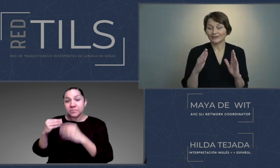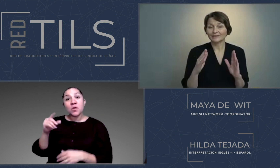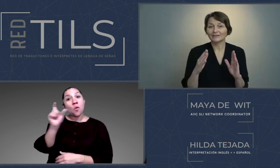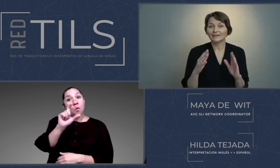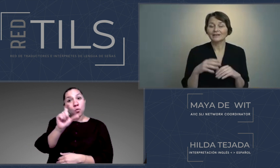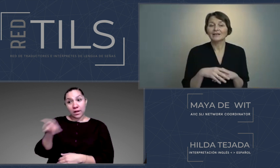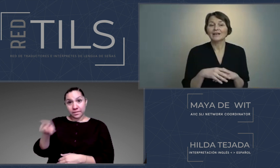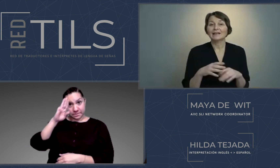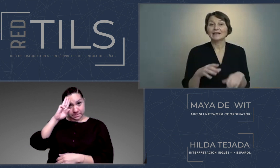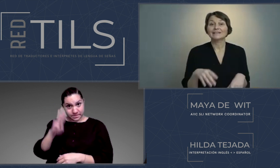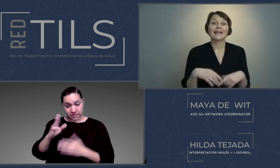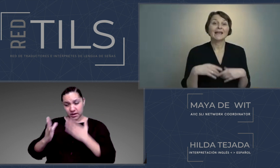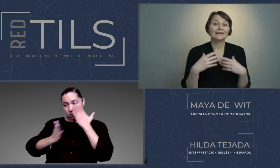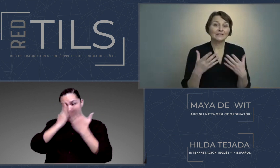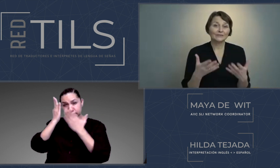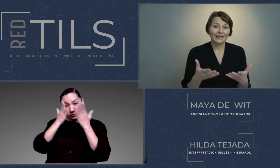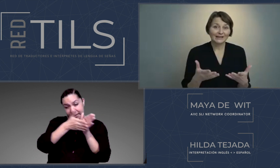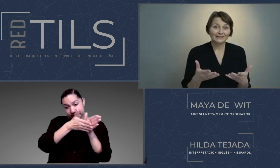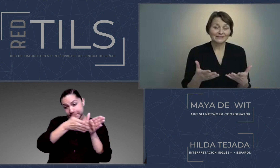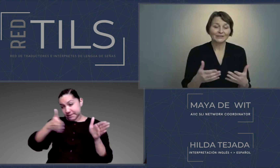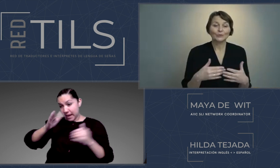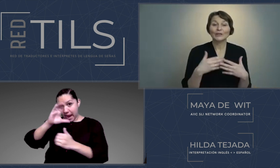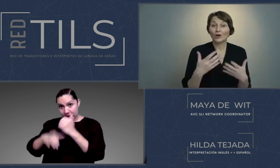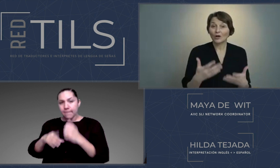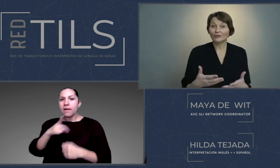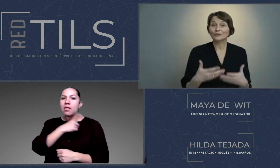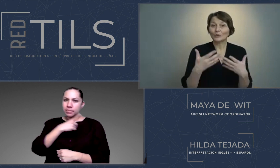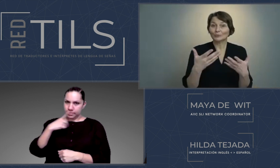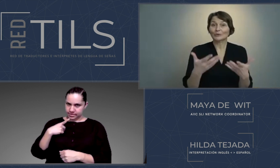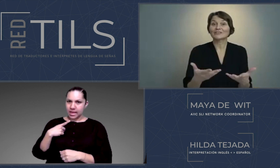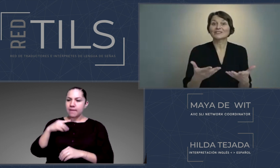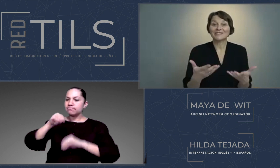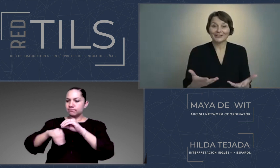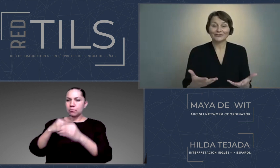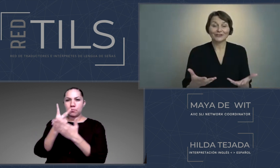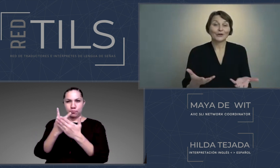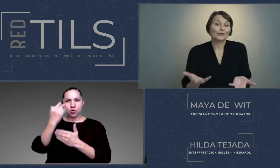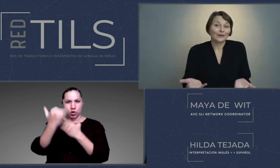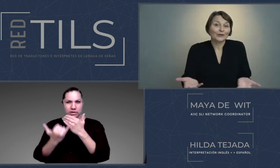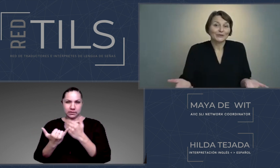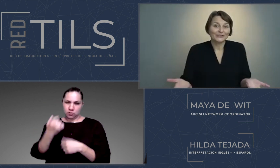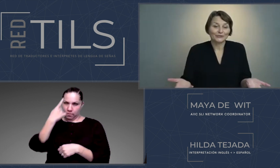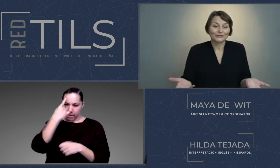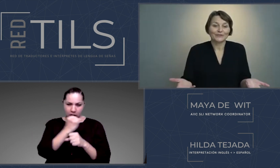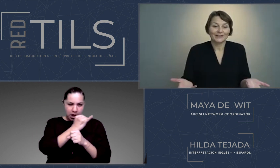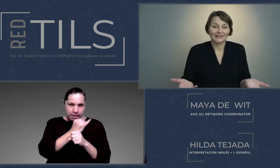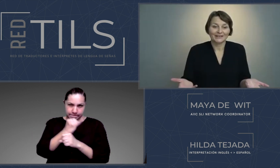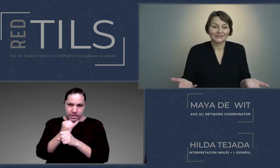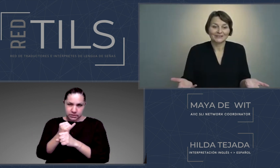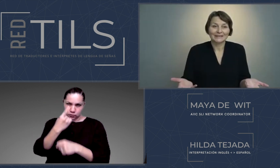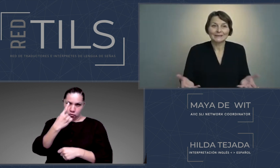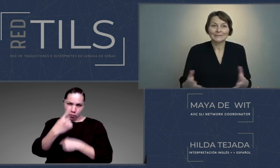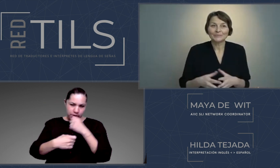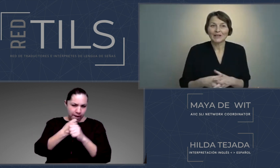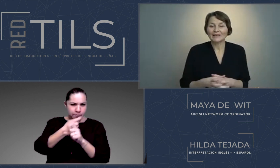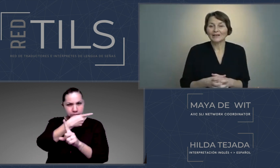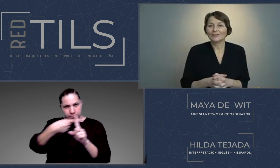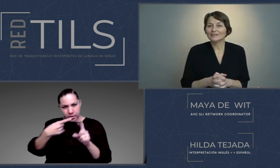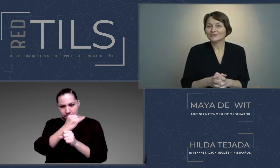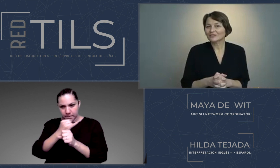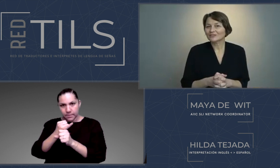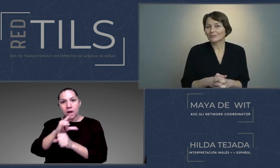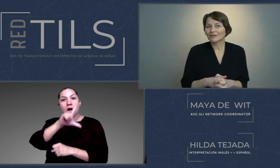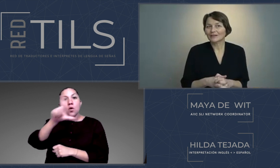tiene que hacer un proyecto de investigación durante medio año y después de eso todos hacemos la presentación de